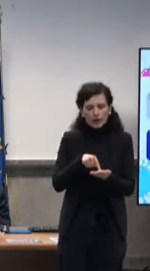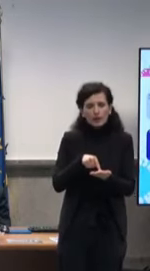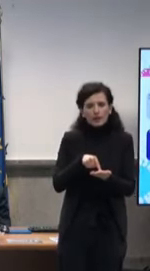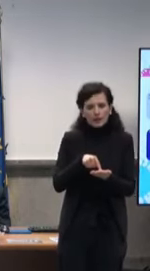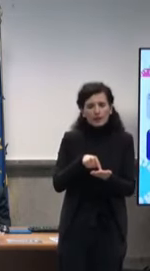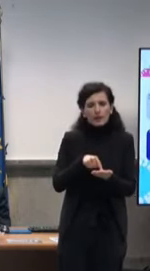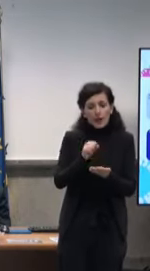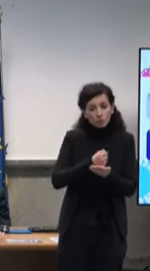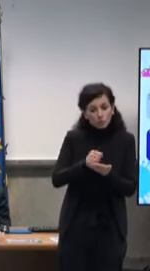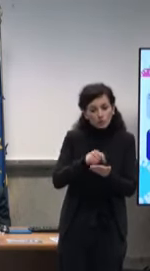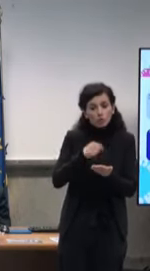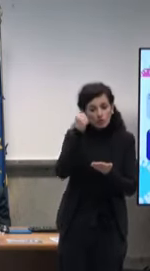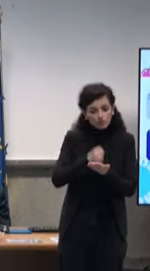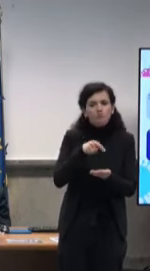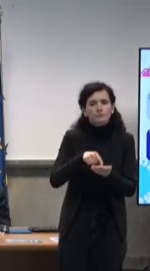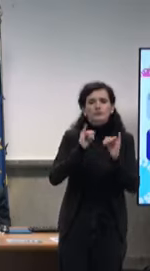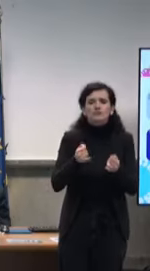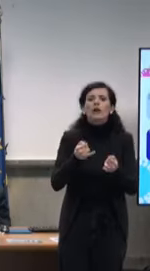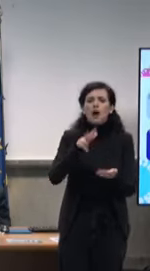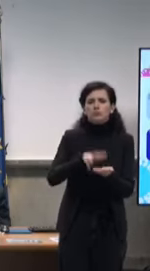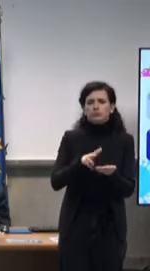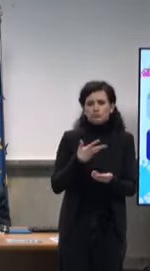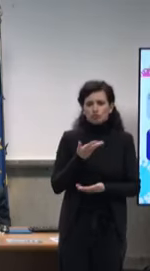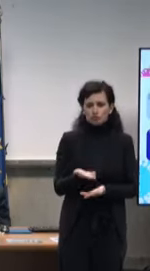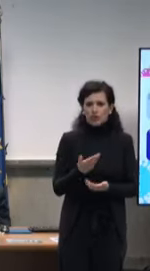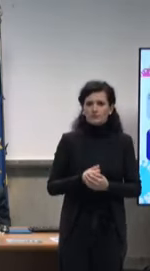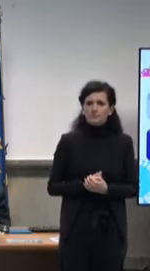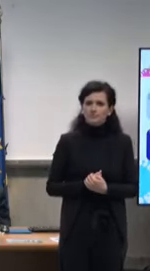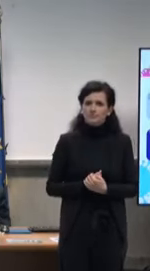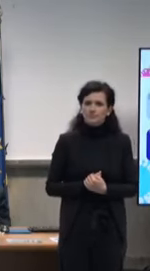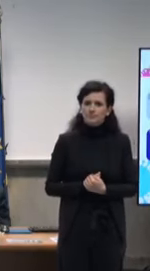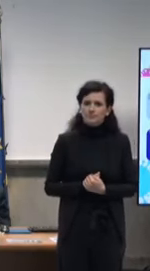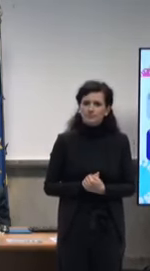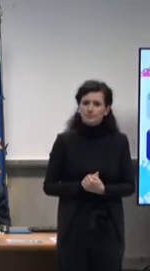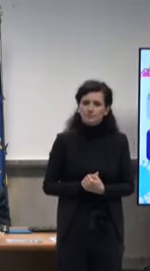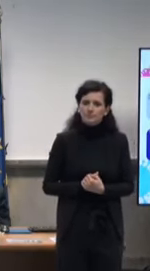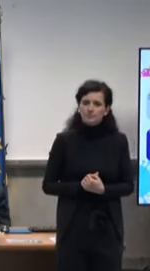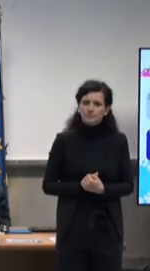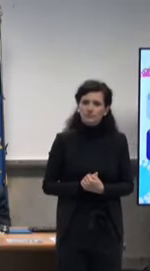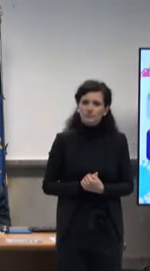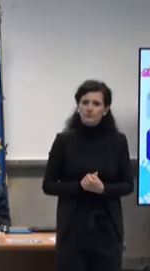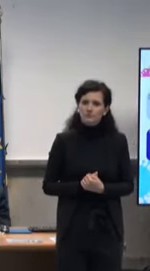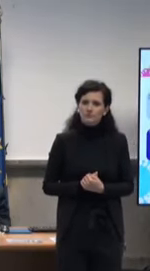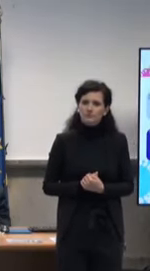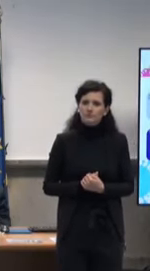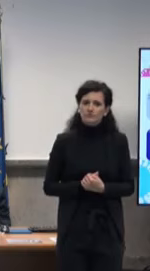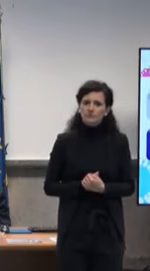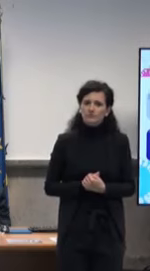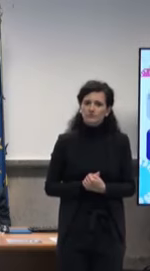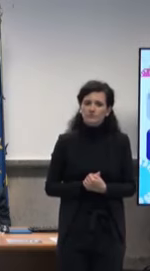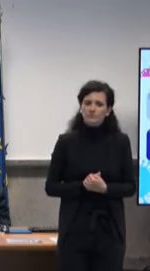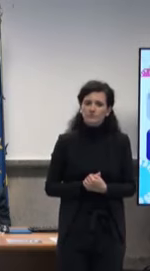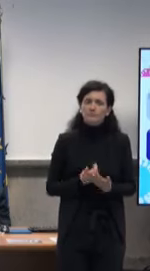che questo potere c'è ed è testato in questa fase straordinaria in cui il nostro paese